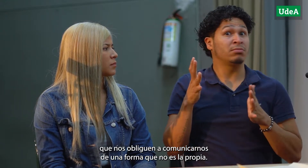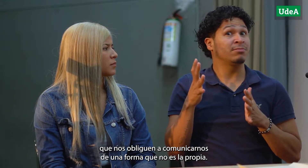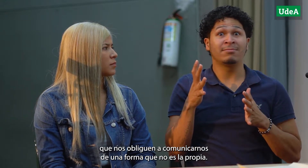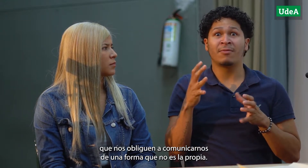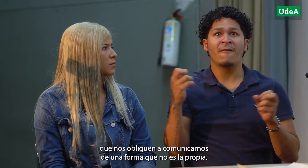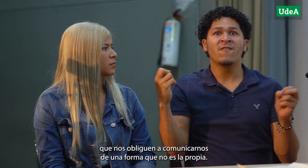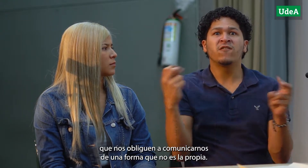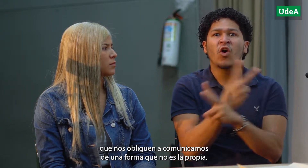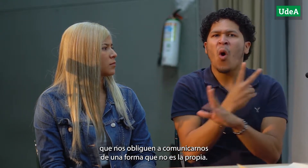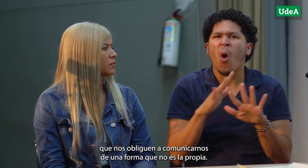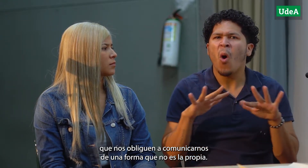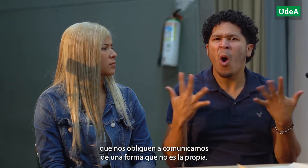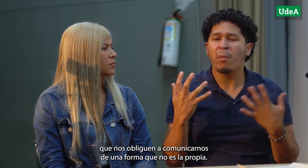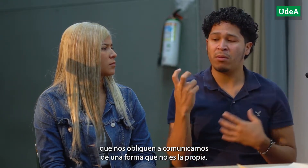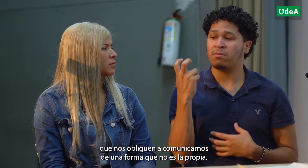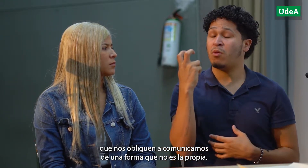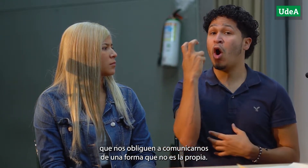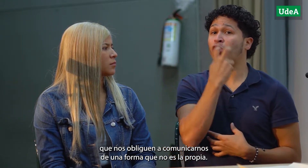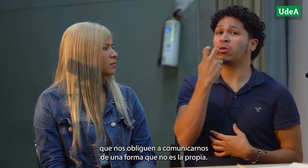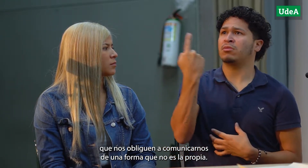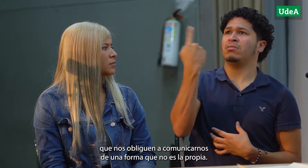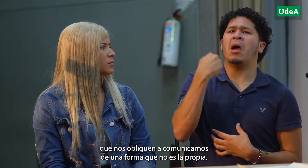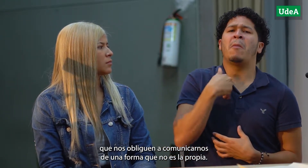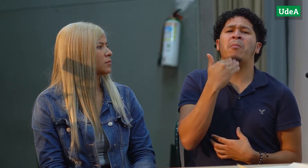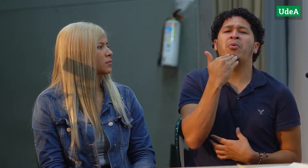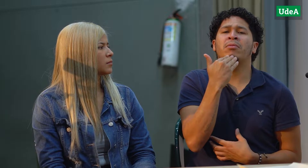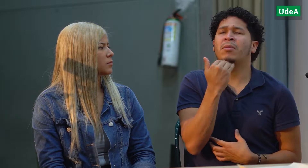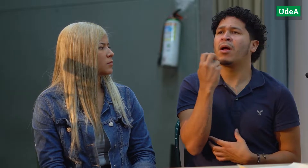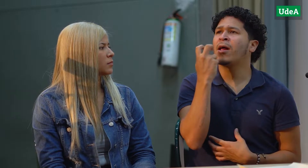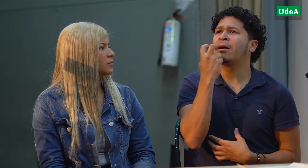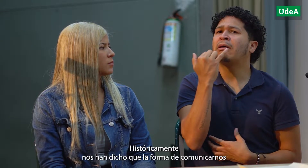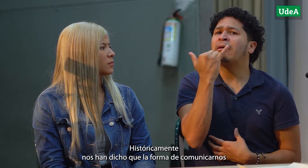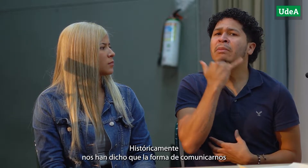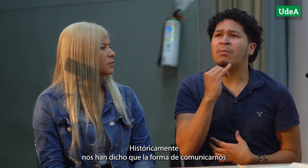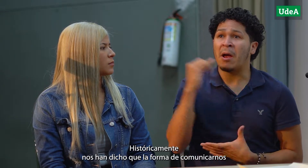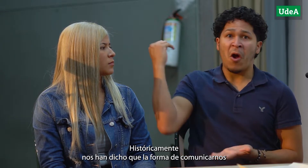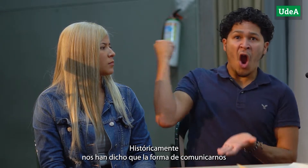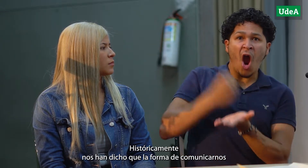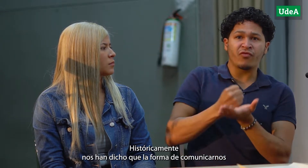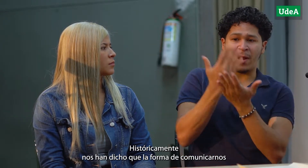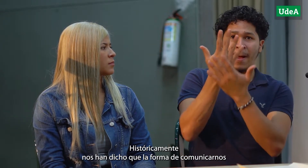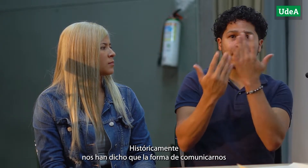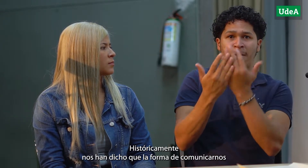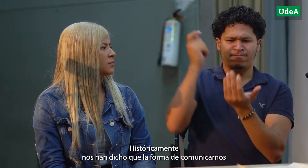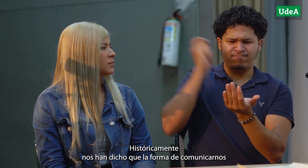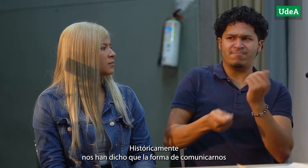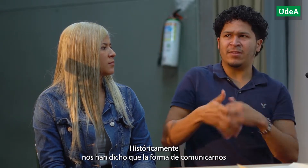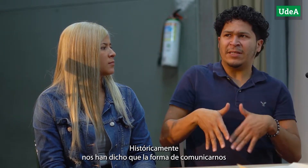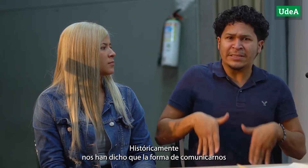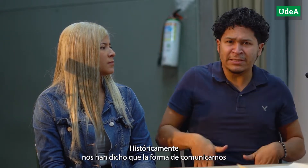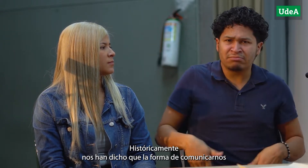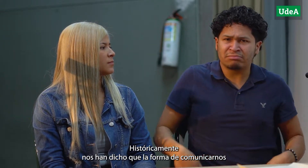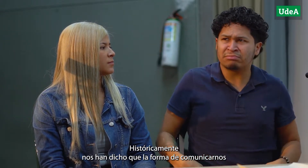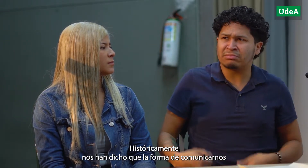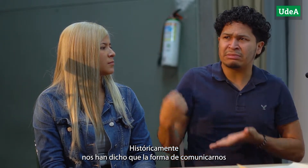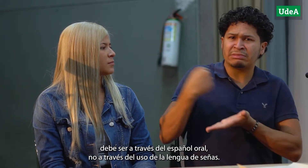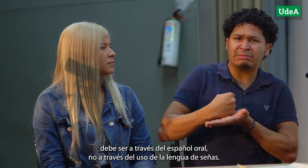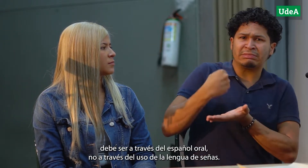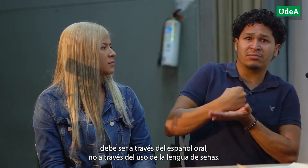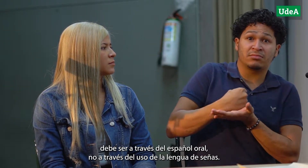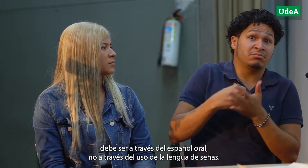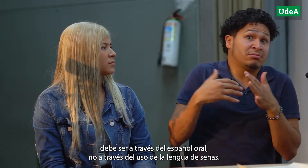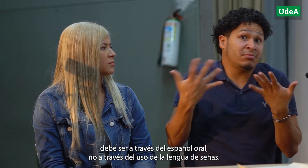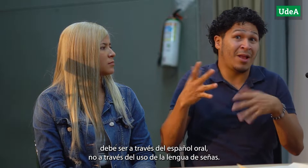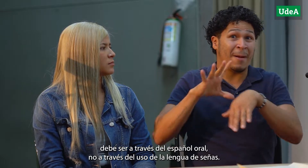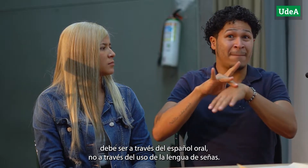que nos obliguen a comunicarnos de una forma que no es la propia. Históricamente nos han dicho que la forma de comunicarnos debe